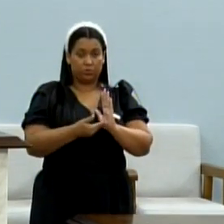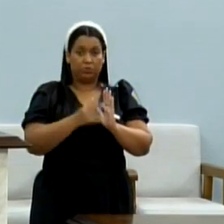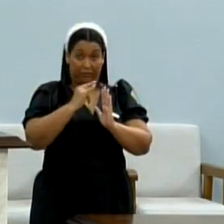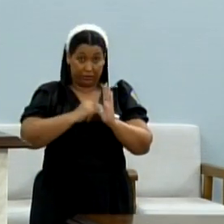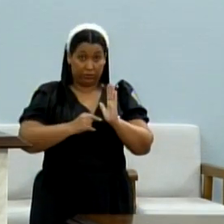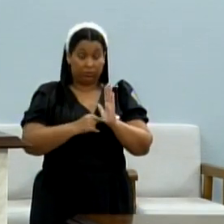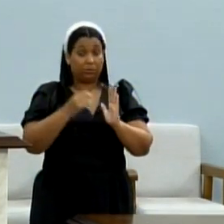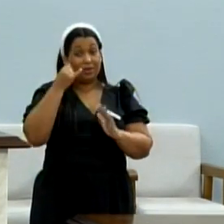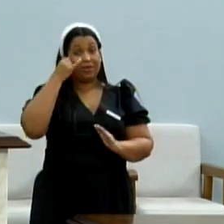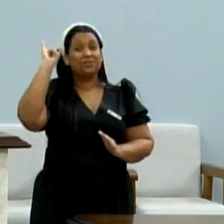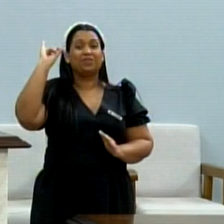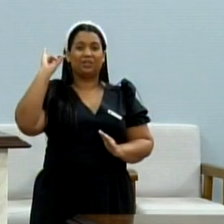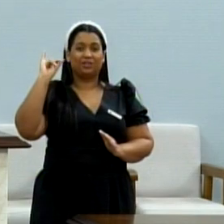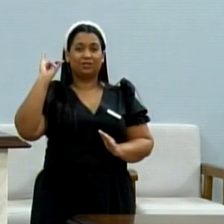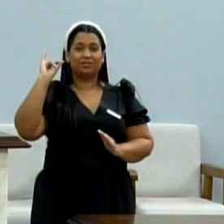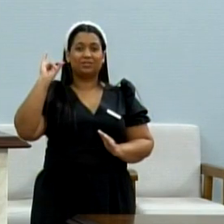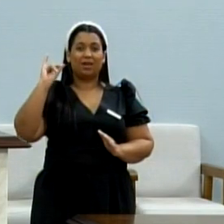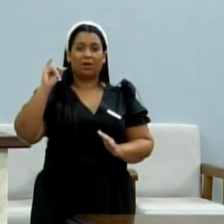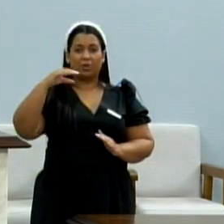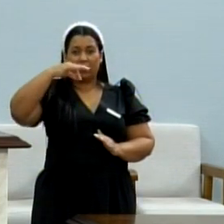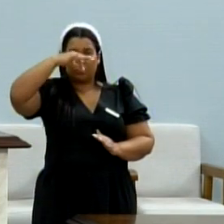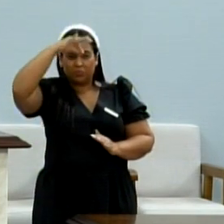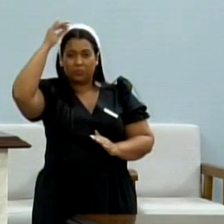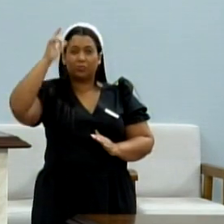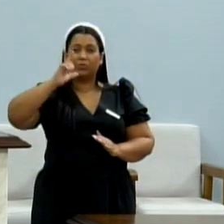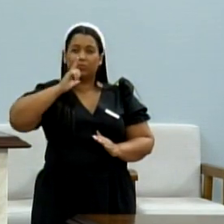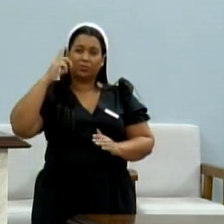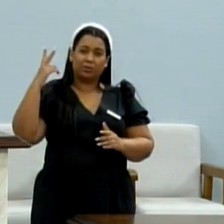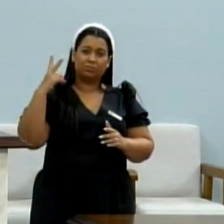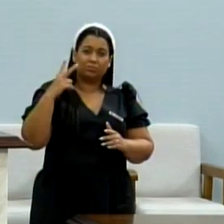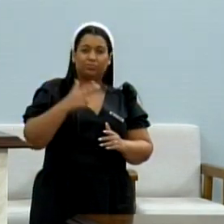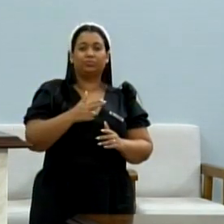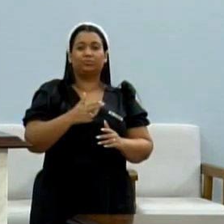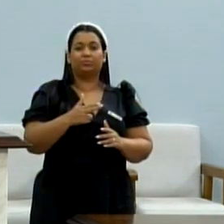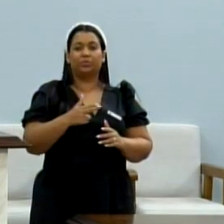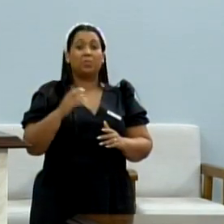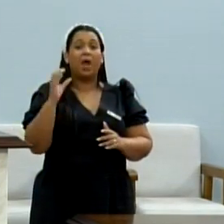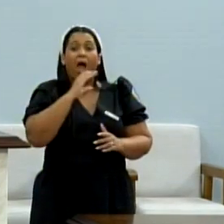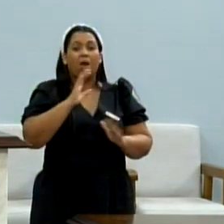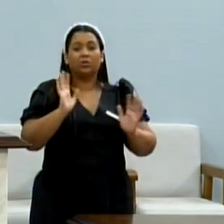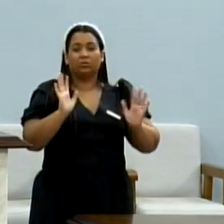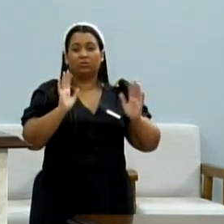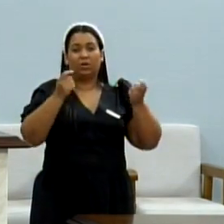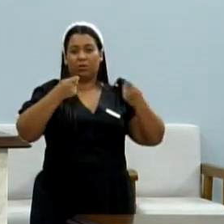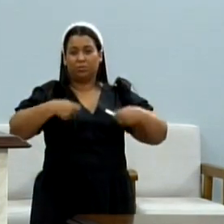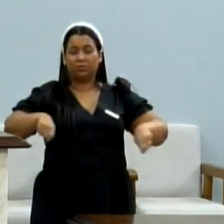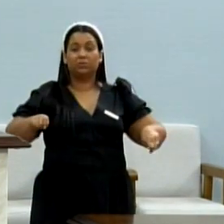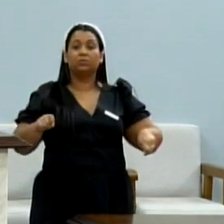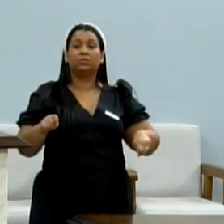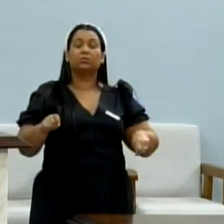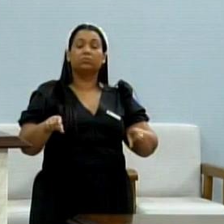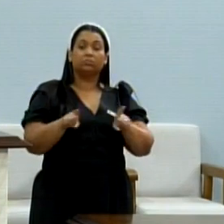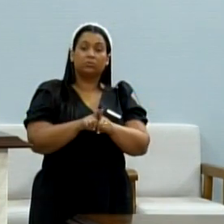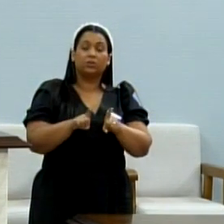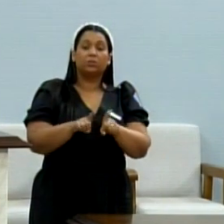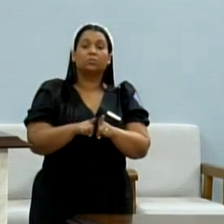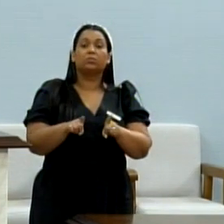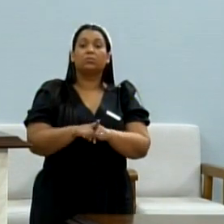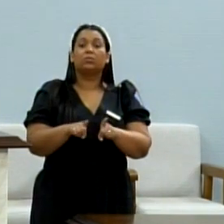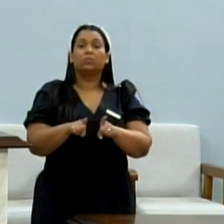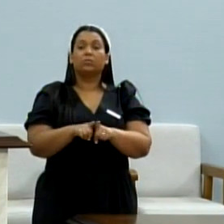essas cirurgias precoces, porque daí não tem aquela pressa toda. Então, que hoje a gente também fundou a Associação